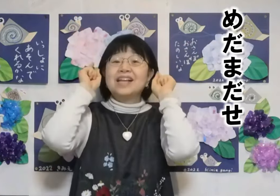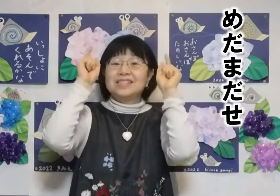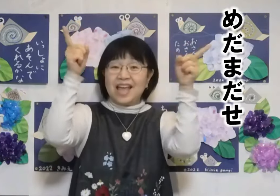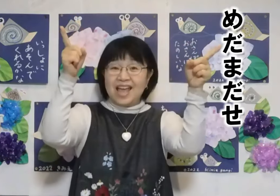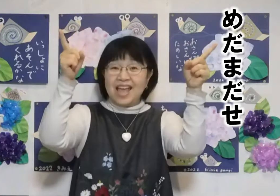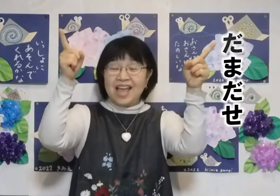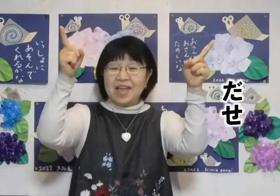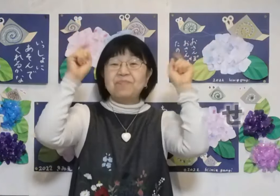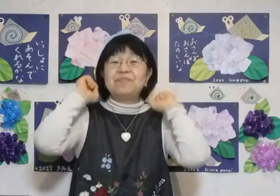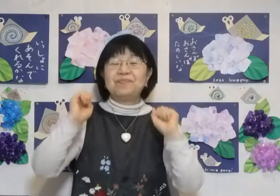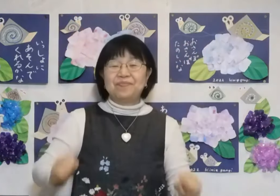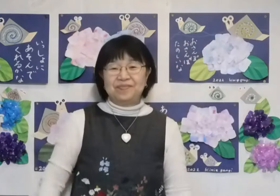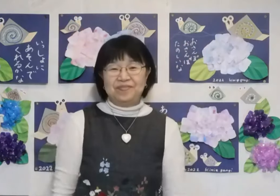せ。